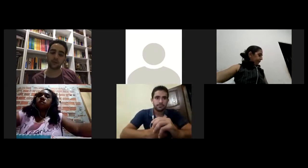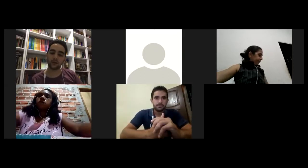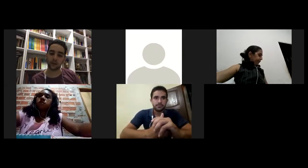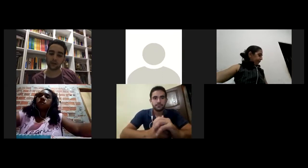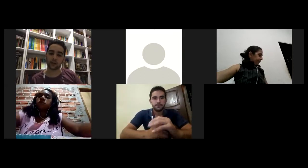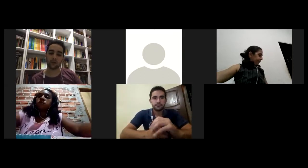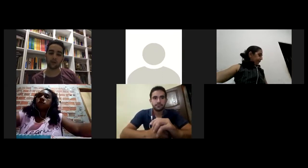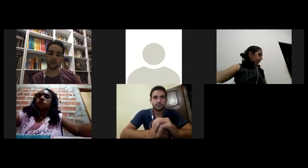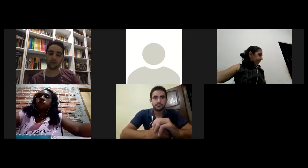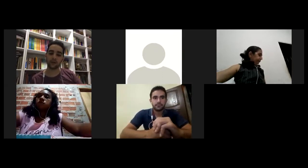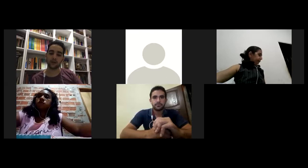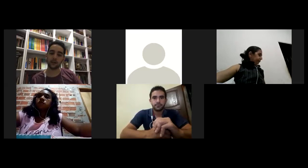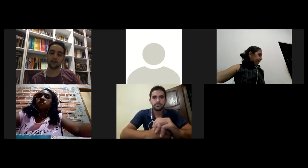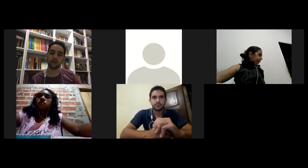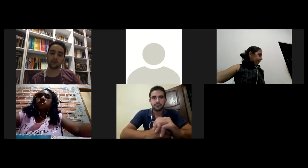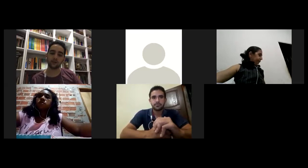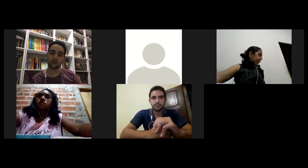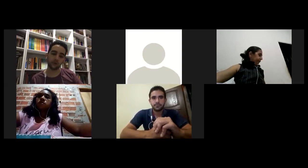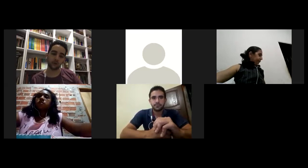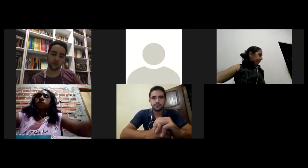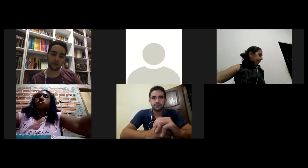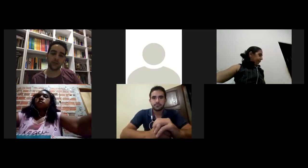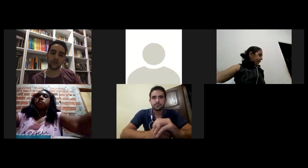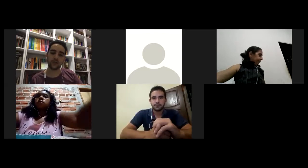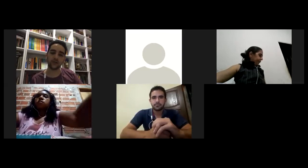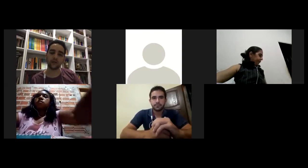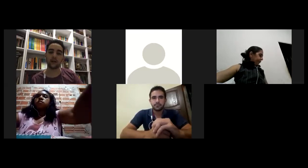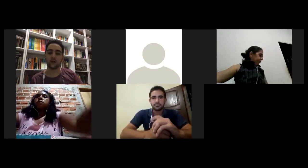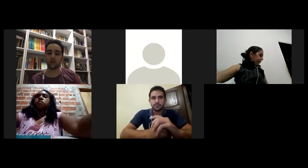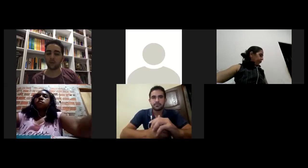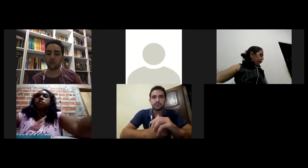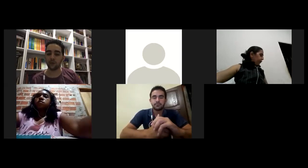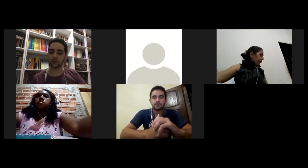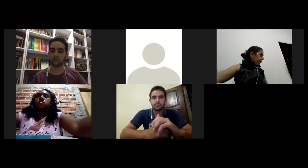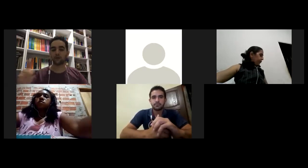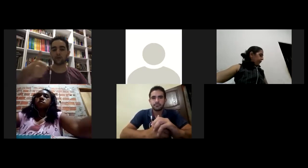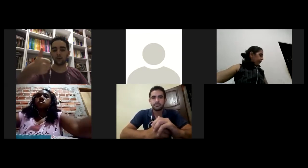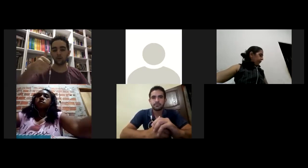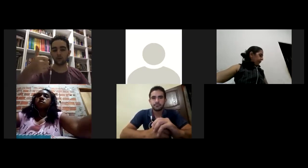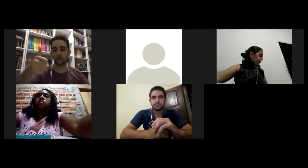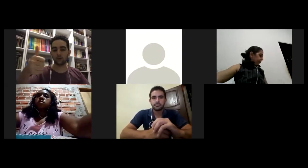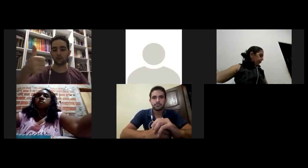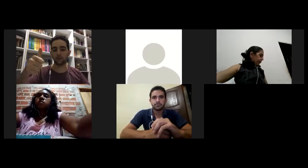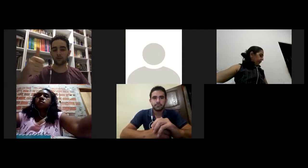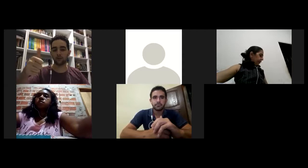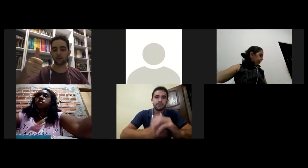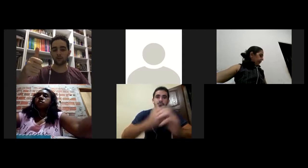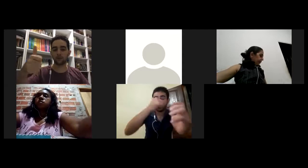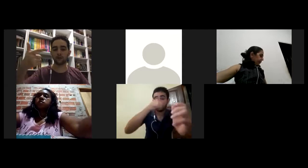números naturais. A diferença entre eles é porque os números ordinais eles têm movimento. Então,